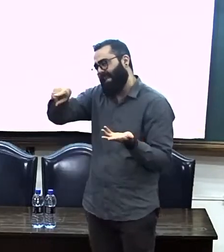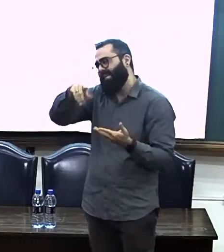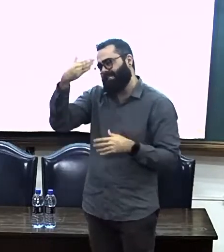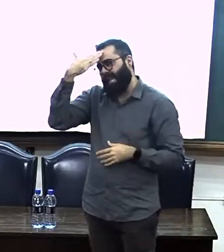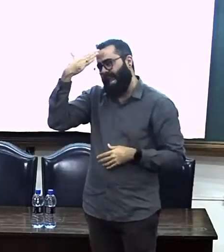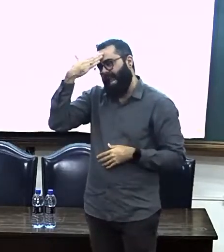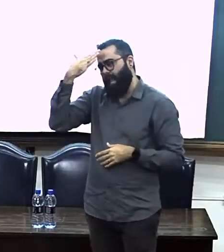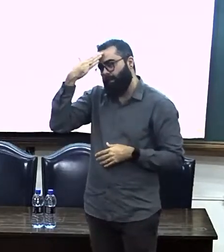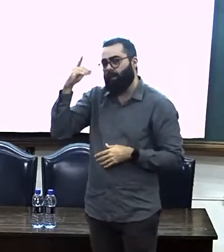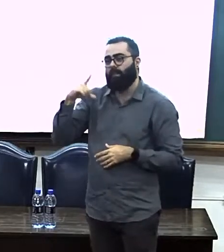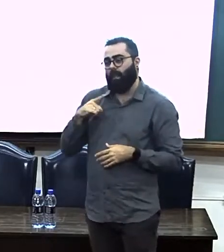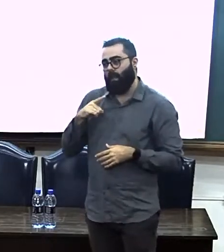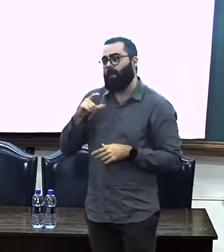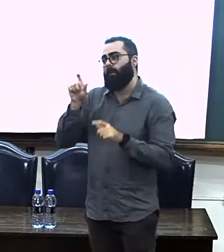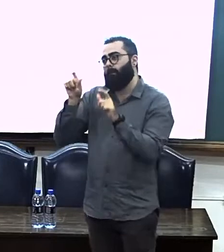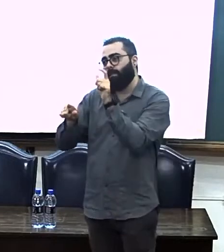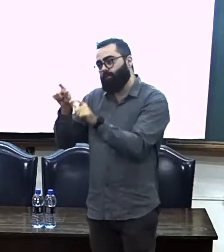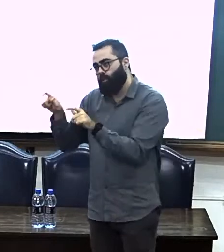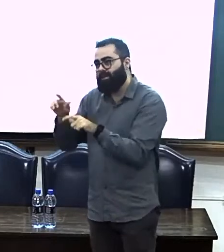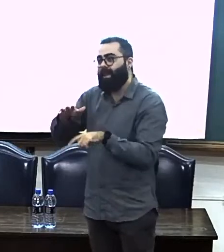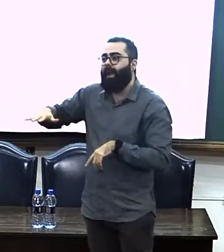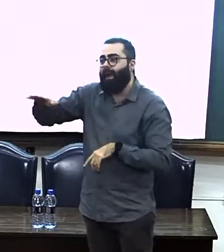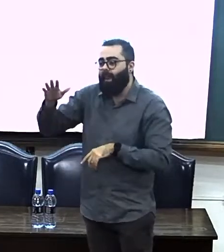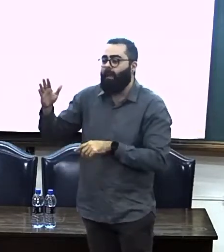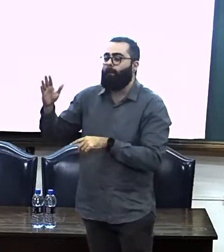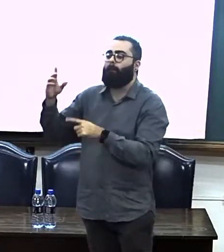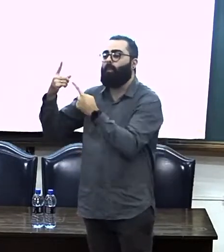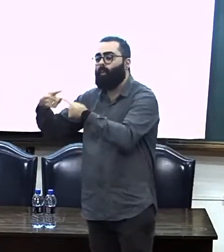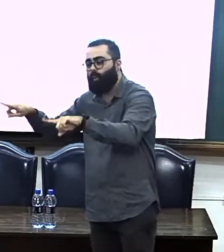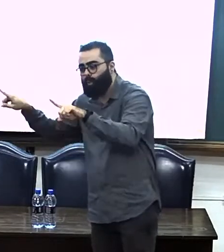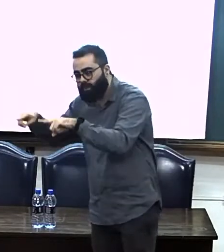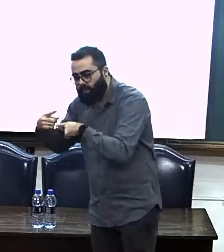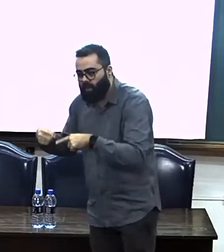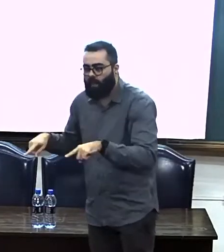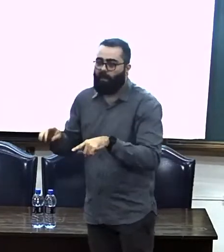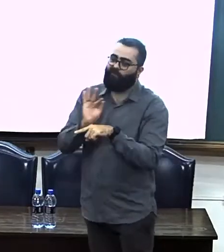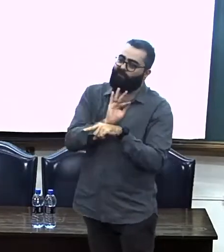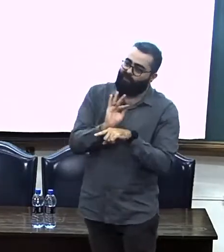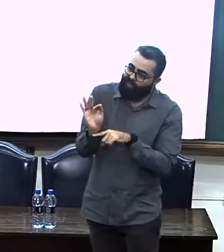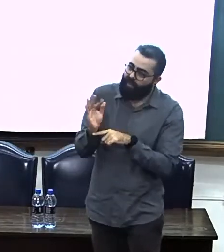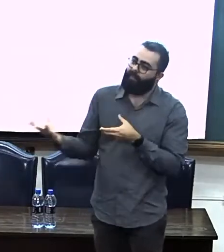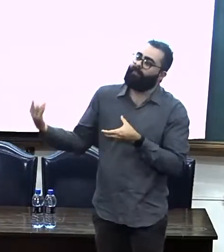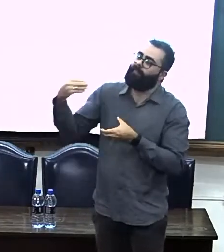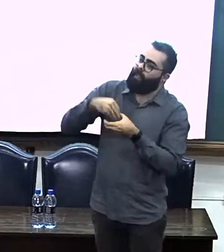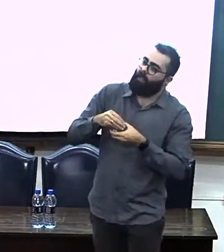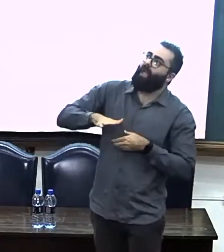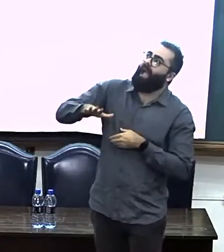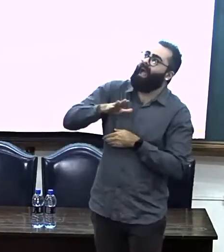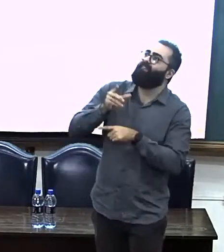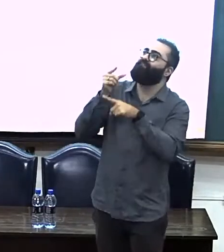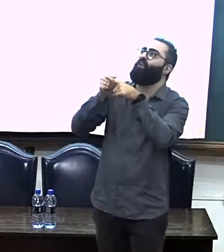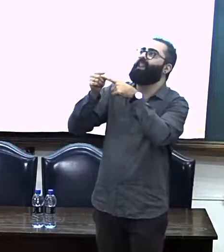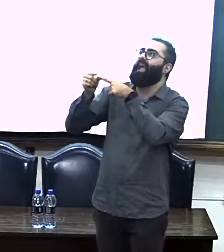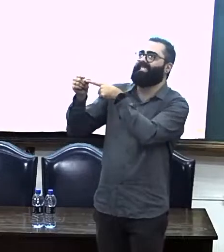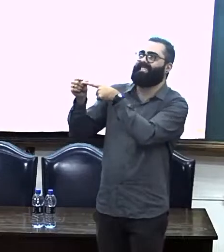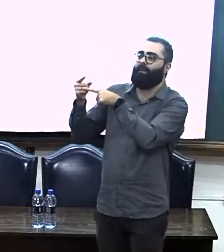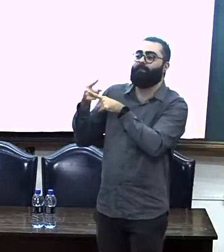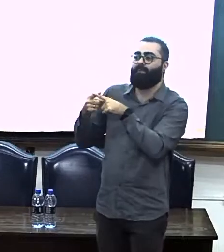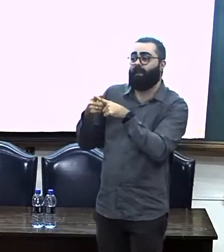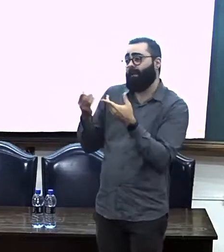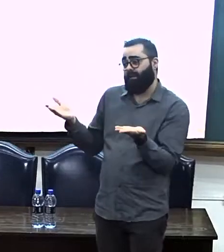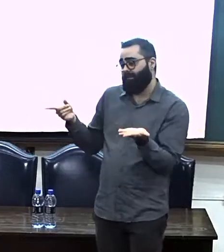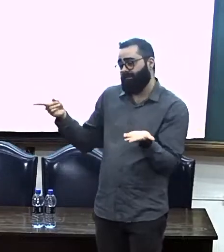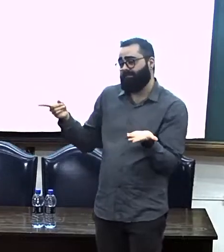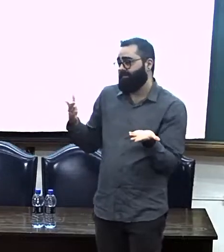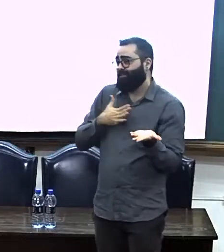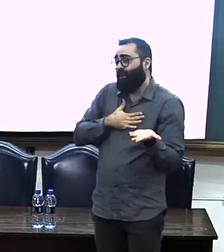inclusive, enveredarem pela fonética. O Osamu Fujimura foi para os Estados Unidos no pós-guerra